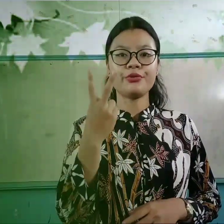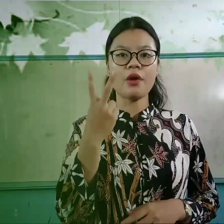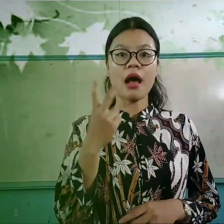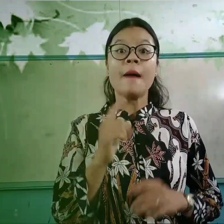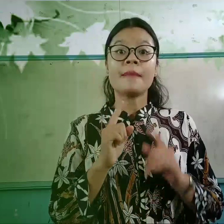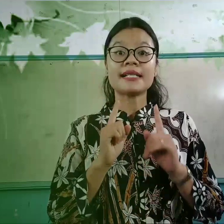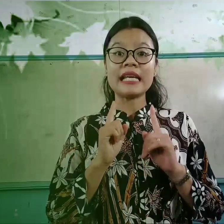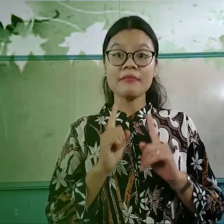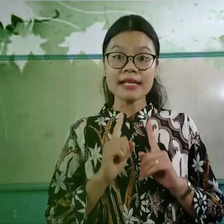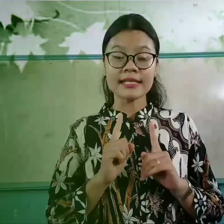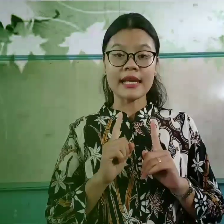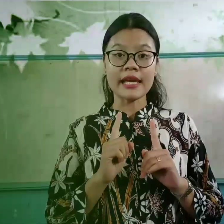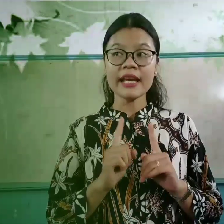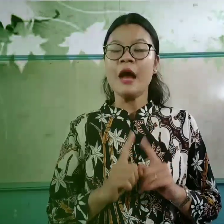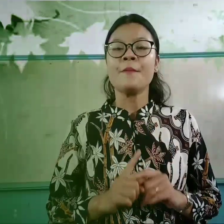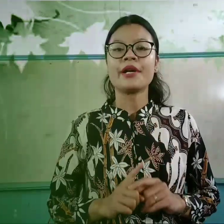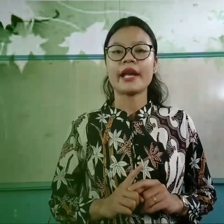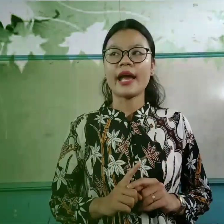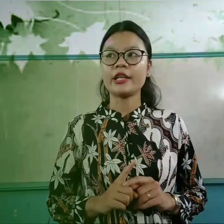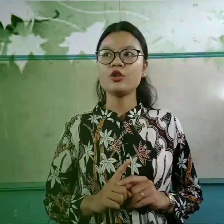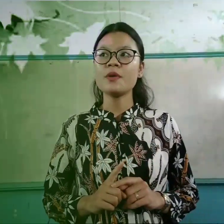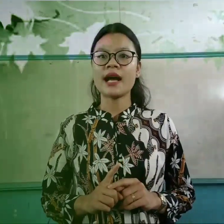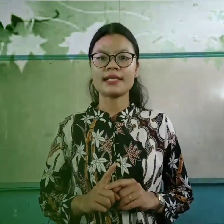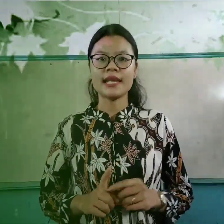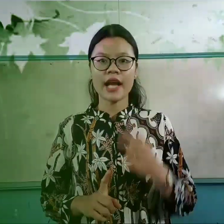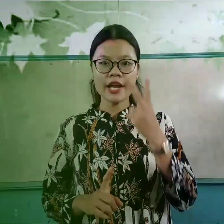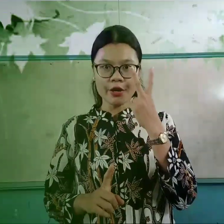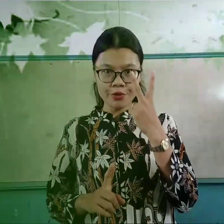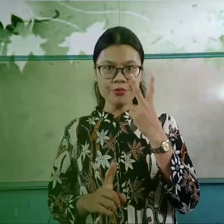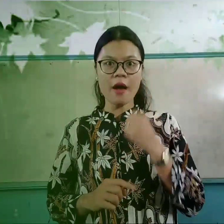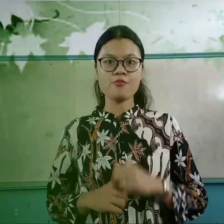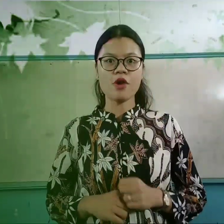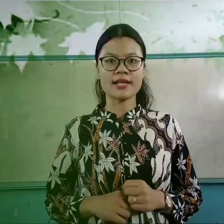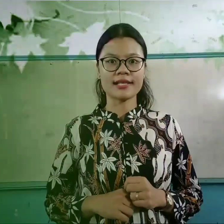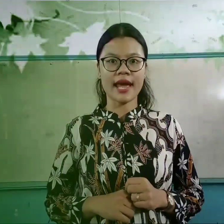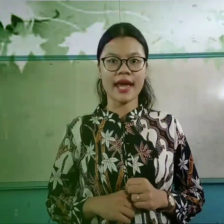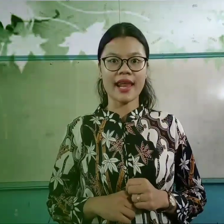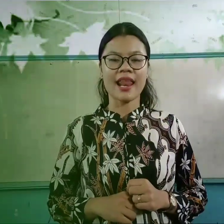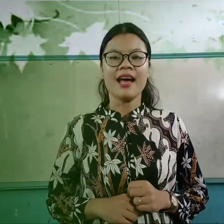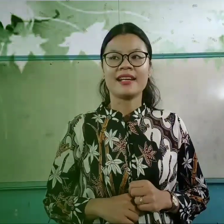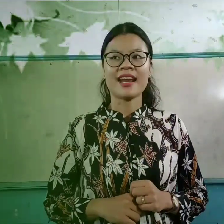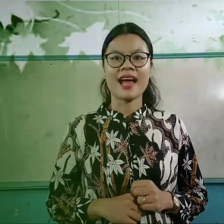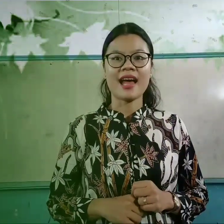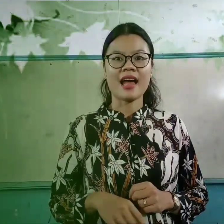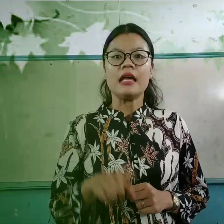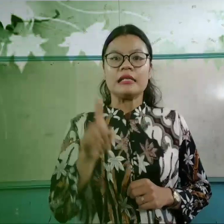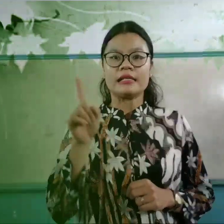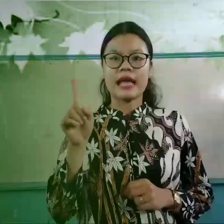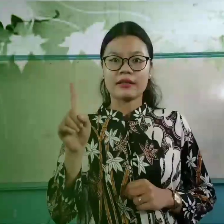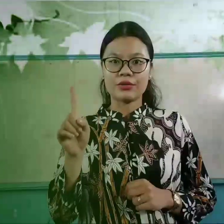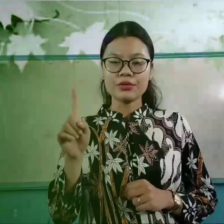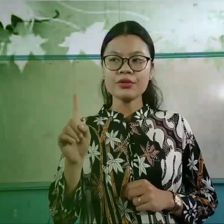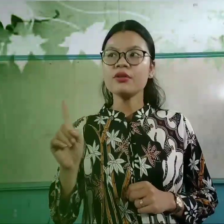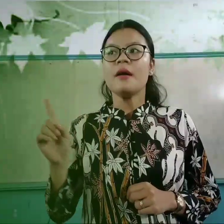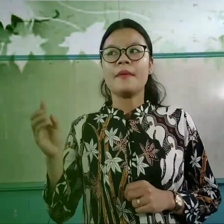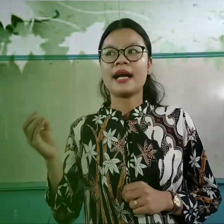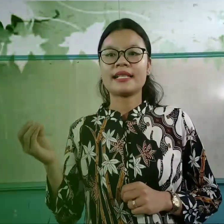kedua. Masing-masing mereka itu menghasilkan dua buah sel. Nah, satu